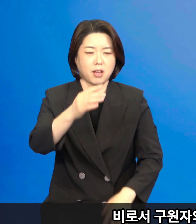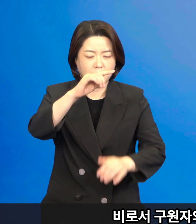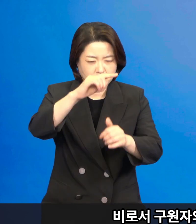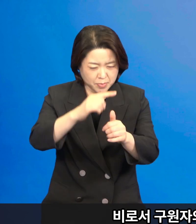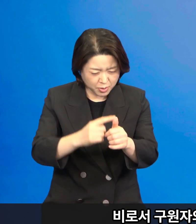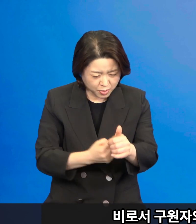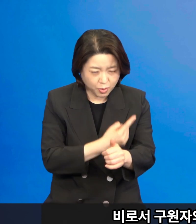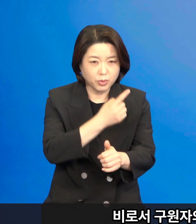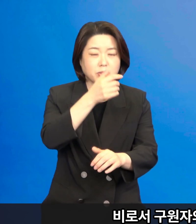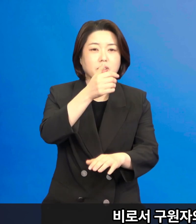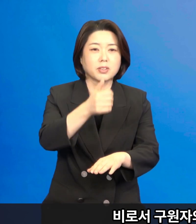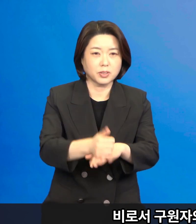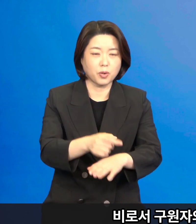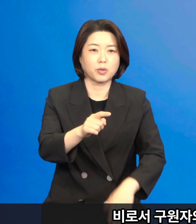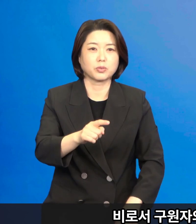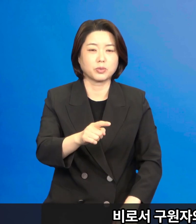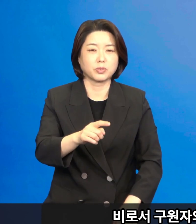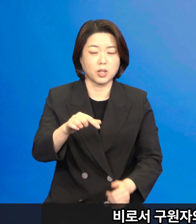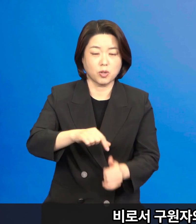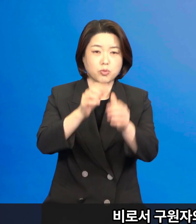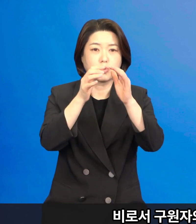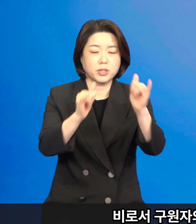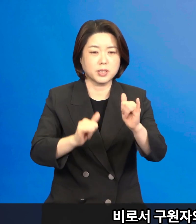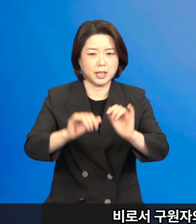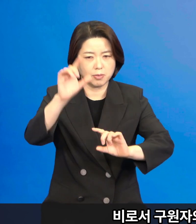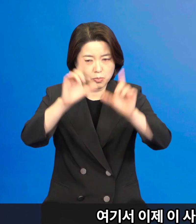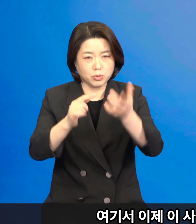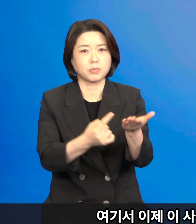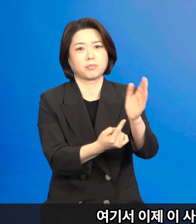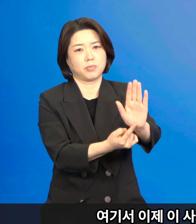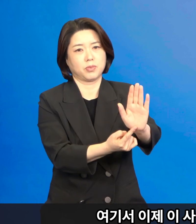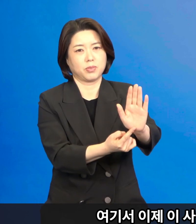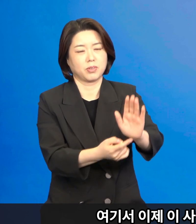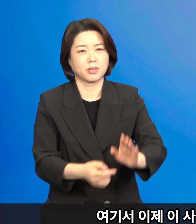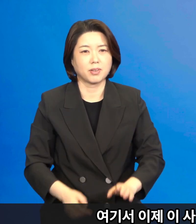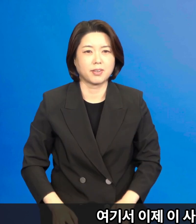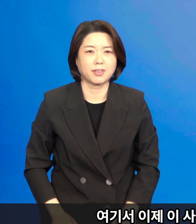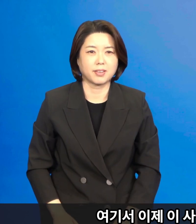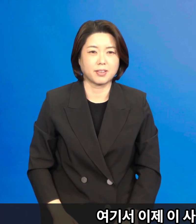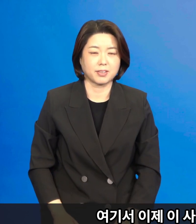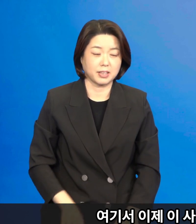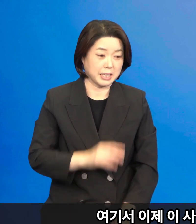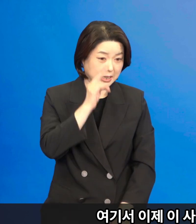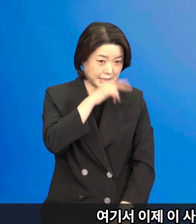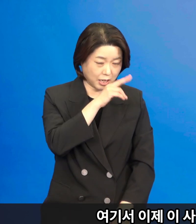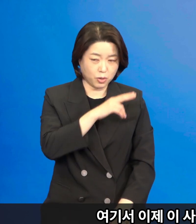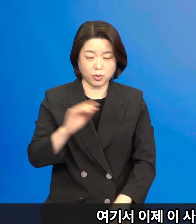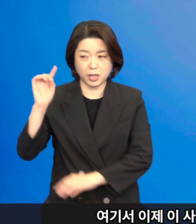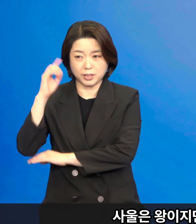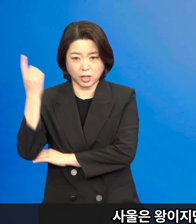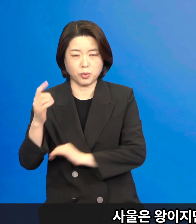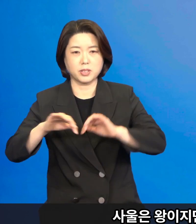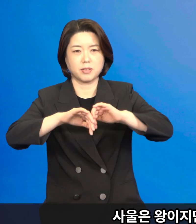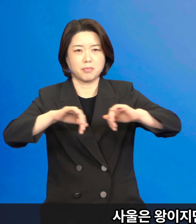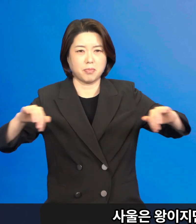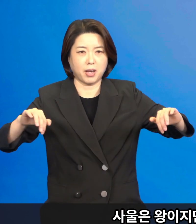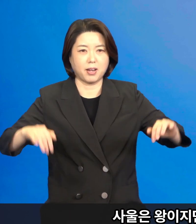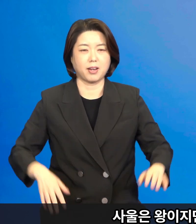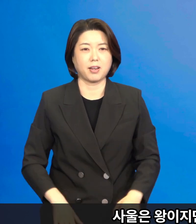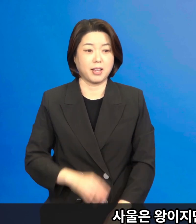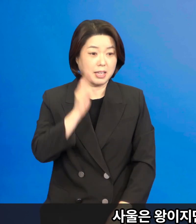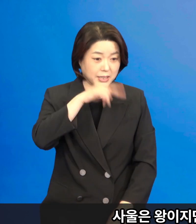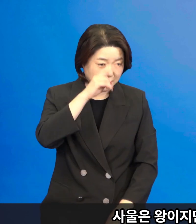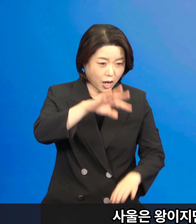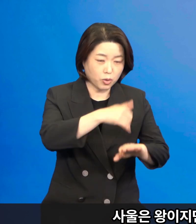비로소 구원자의 면모를 보여주고 있어요. 여기서 이제 이 사울과 다윗이 갈라지게 됩니다. 사울은 왕이지만